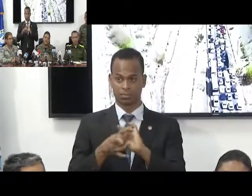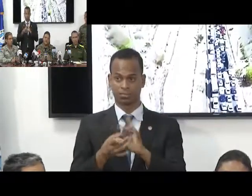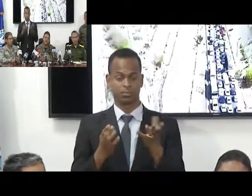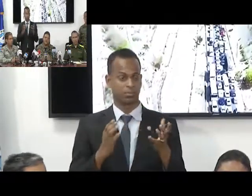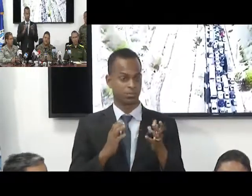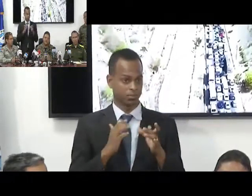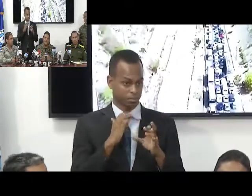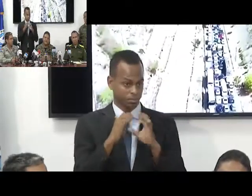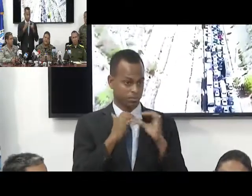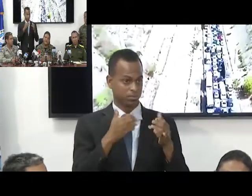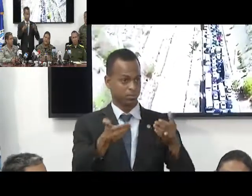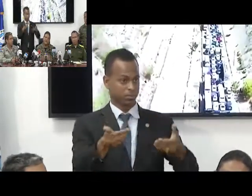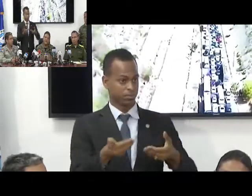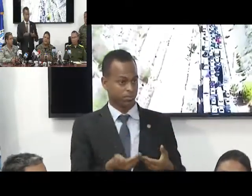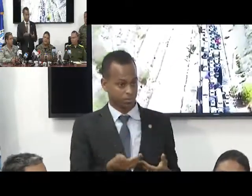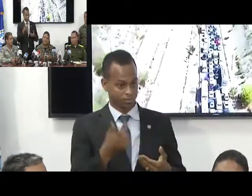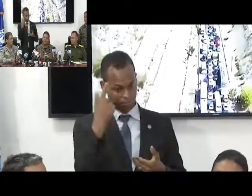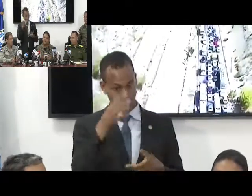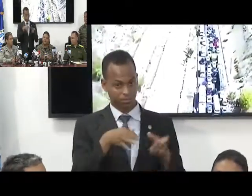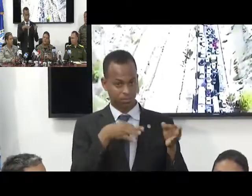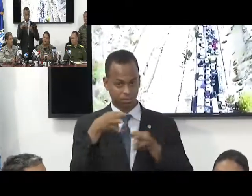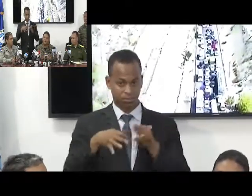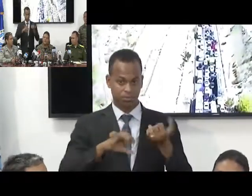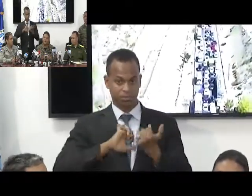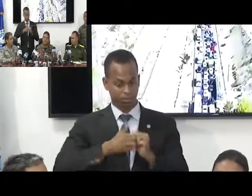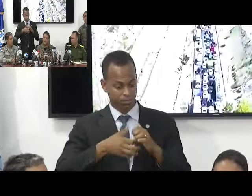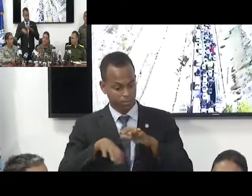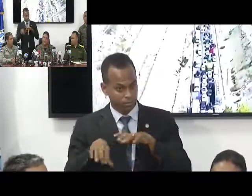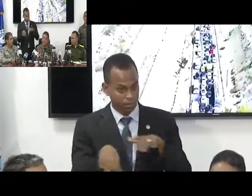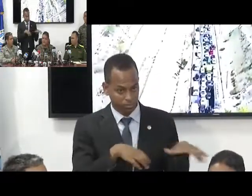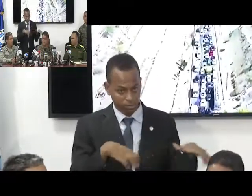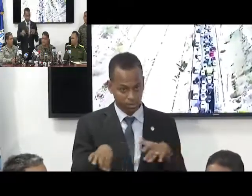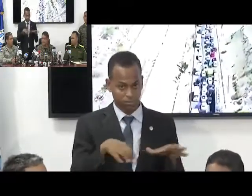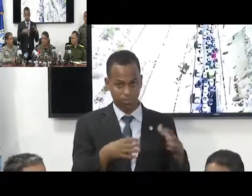que invitamos para explicarles cómo es que funciona